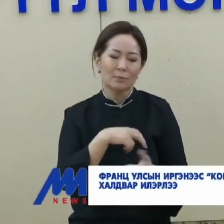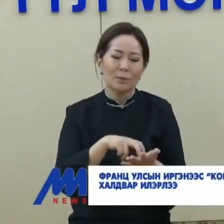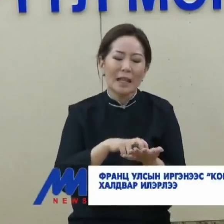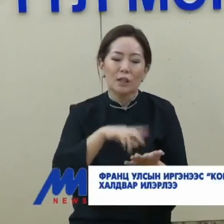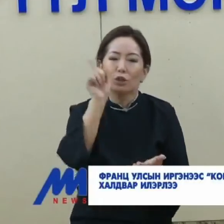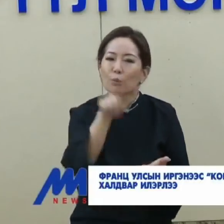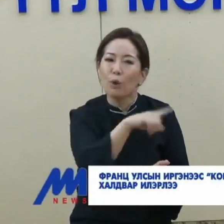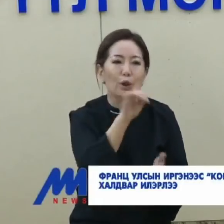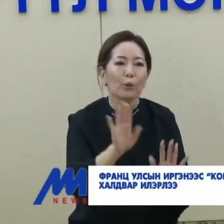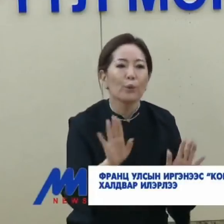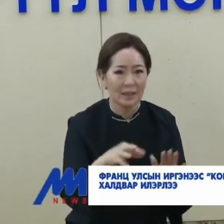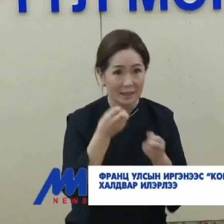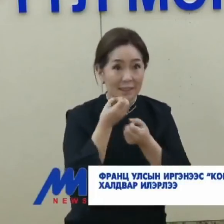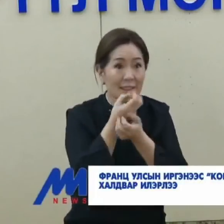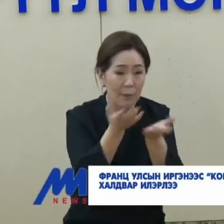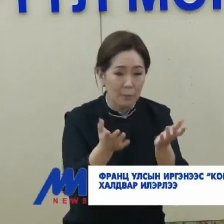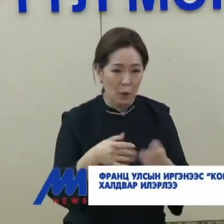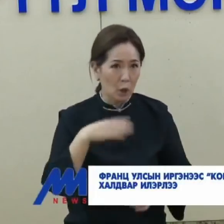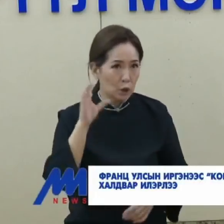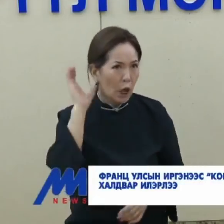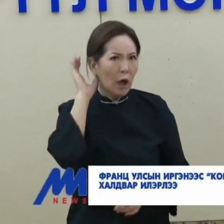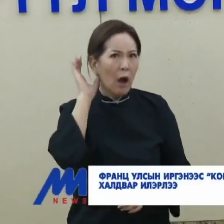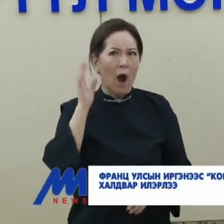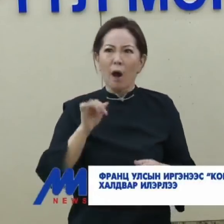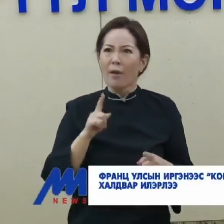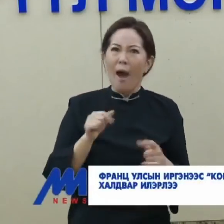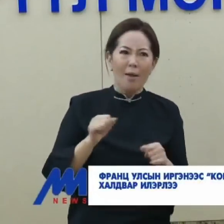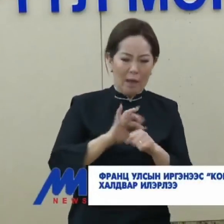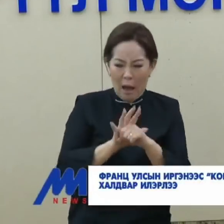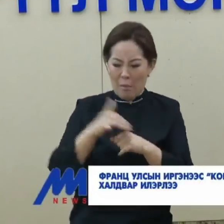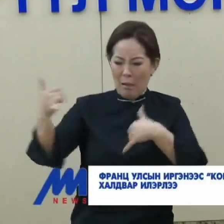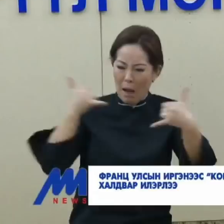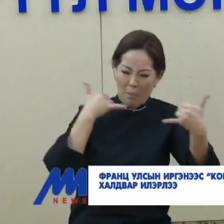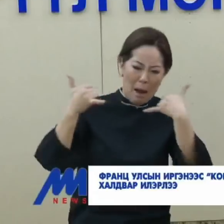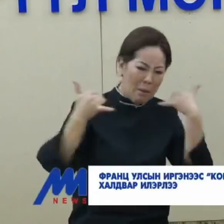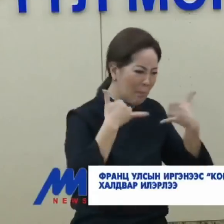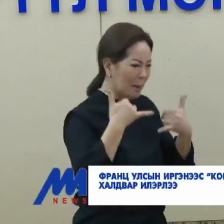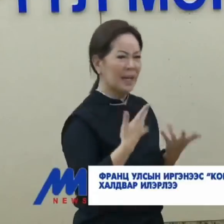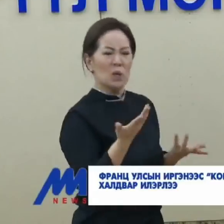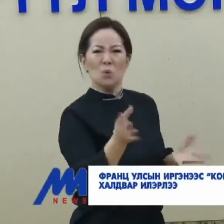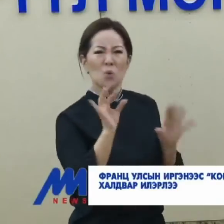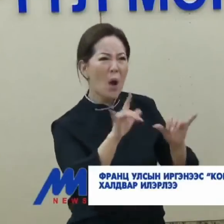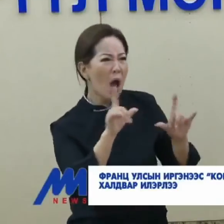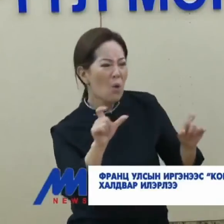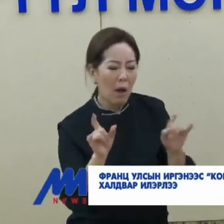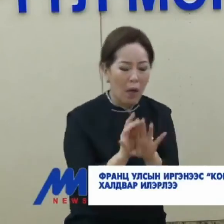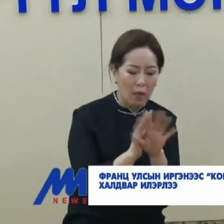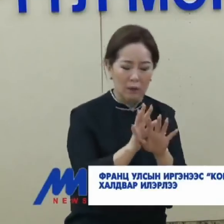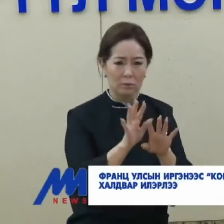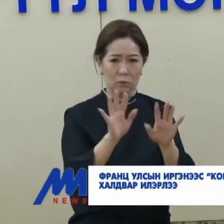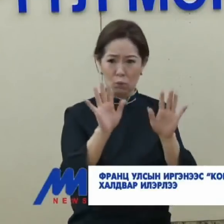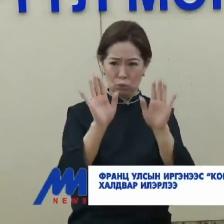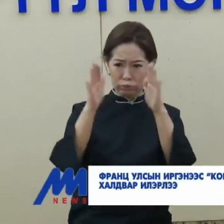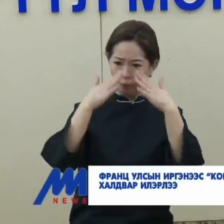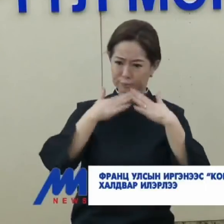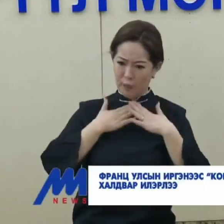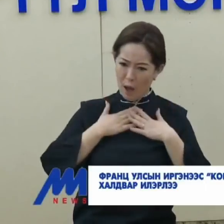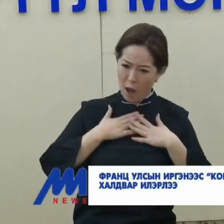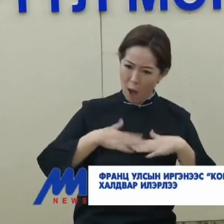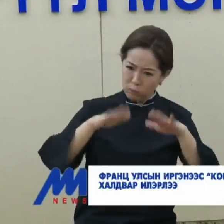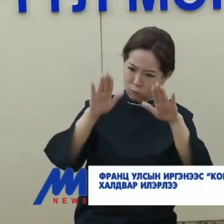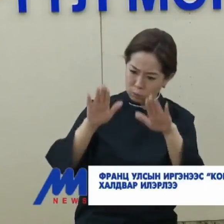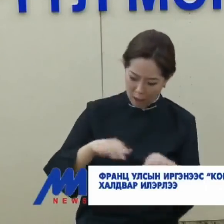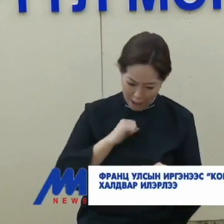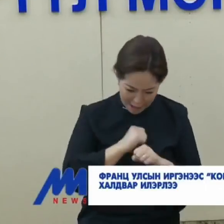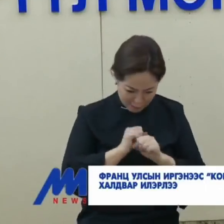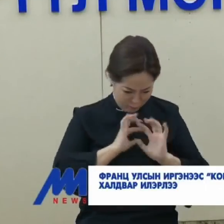гэдгийг л хэлье. Зөвхөн сураг сонсоод хүмүүс чинь аюу их уцтаа ингэж байгаа нь одоо хүмүүс ажлын ачаал